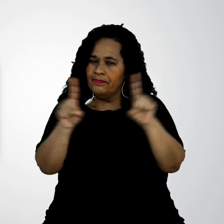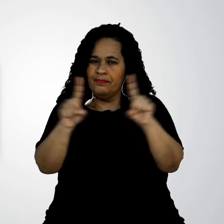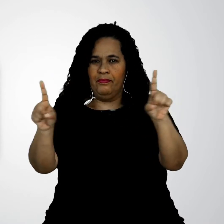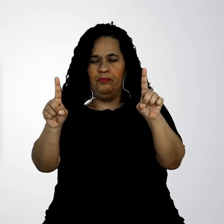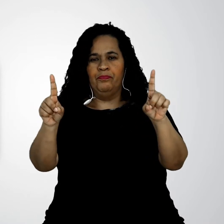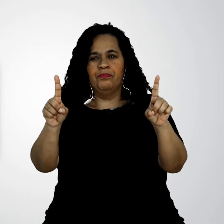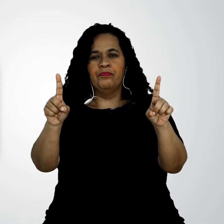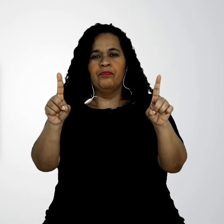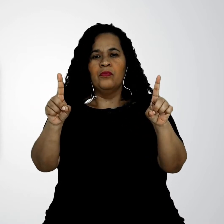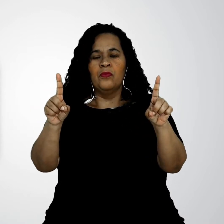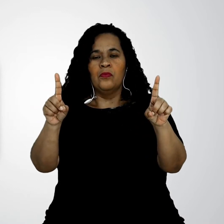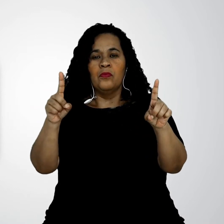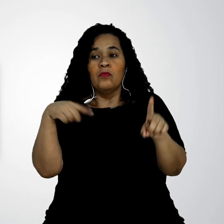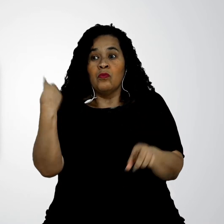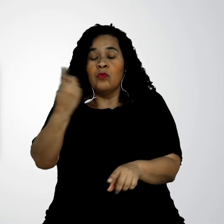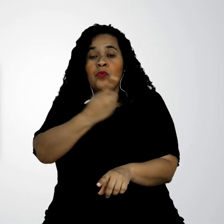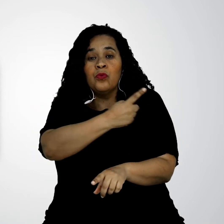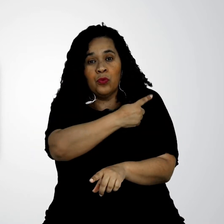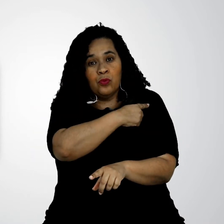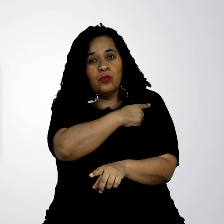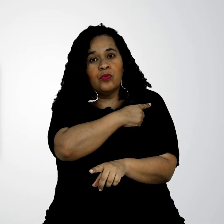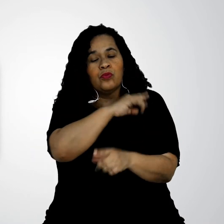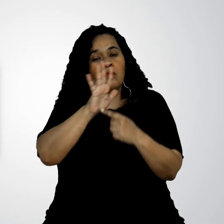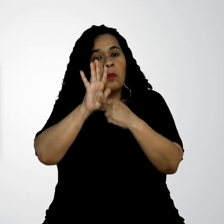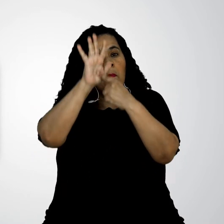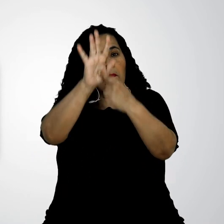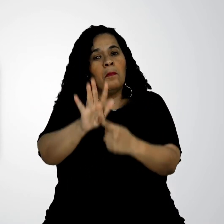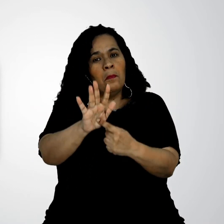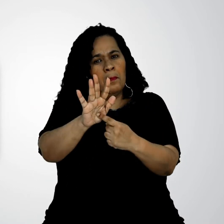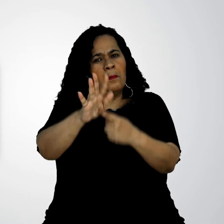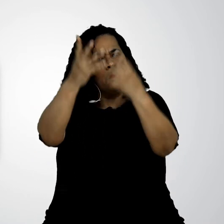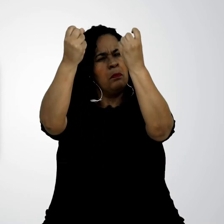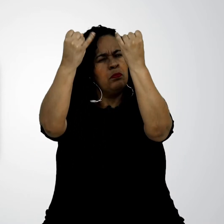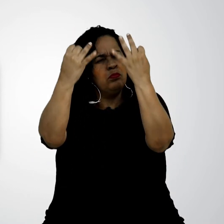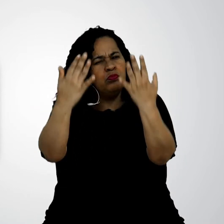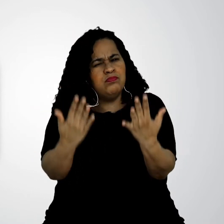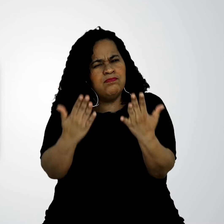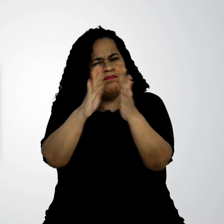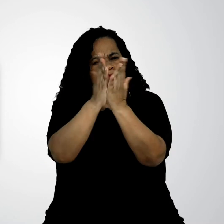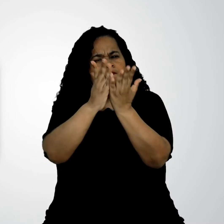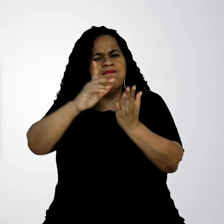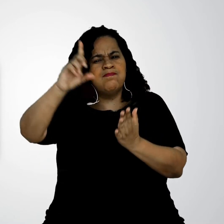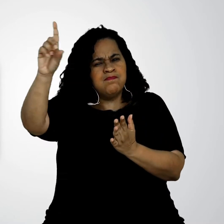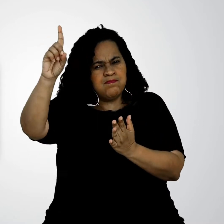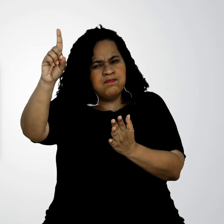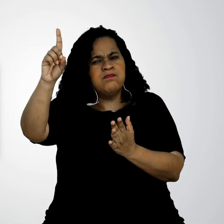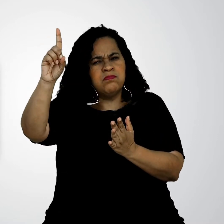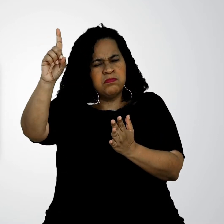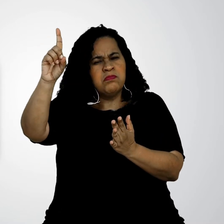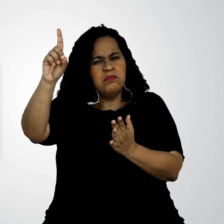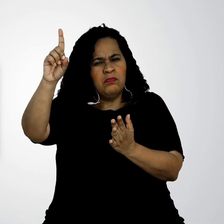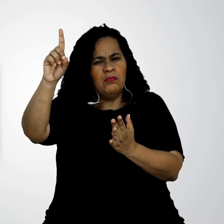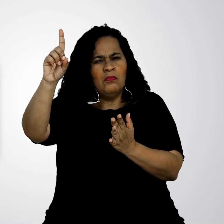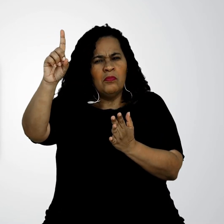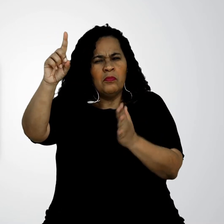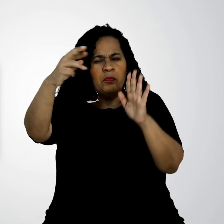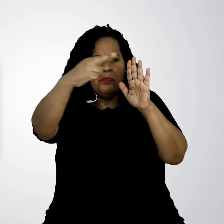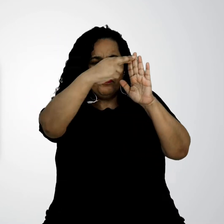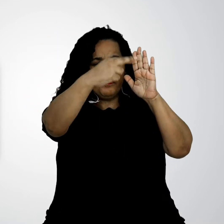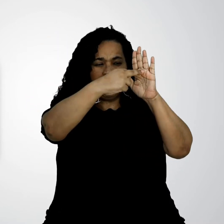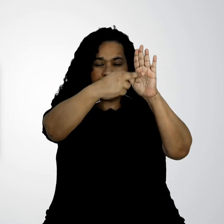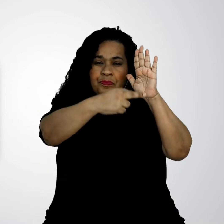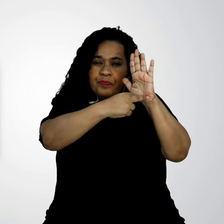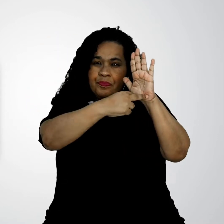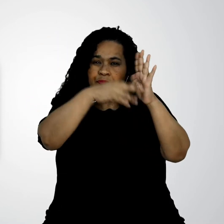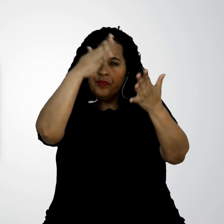que nós queremos é abrir a Escritura Sagrada, abrir a Bíblia, que é a nossa regra de fé